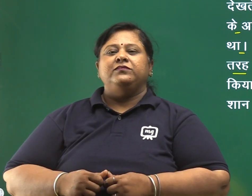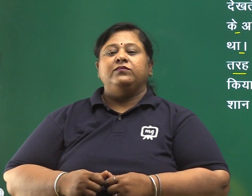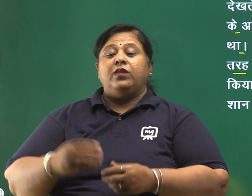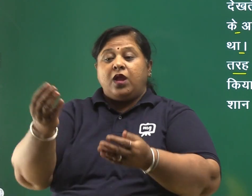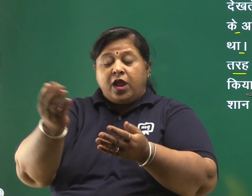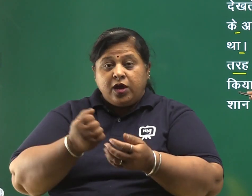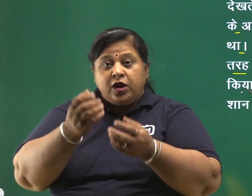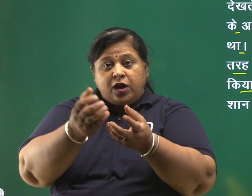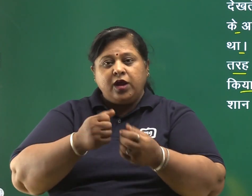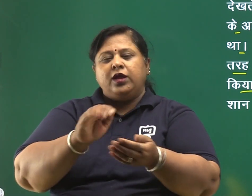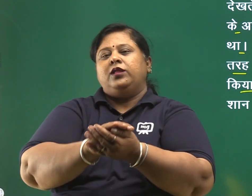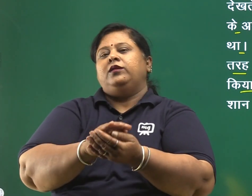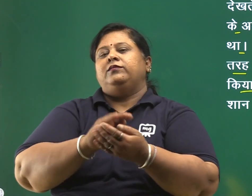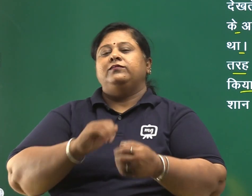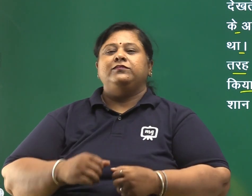इकट्ठा किया था,